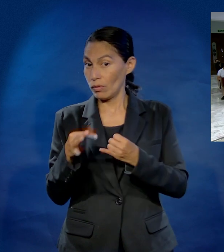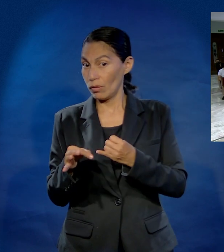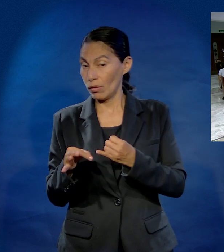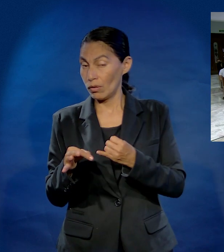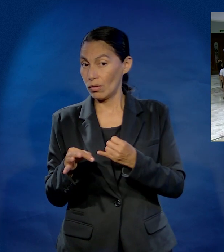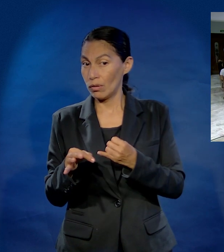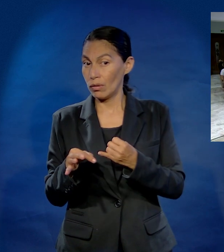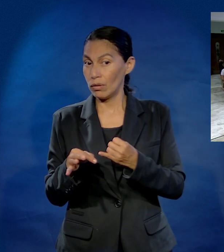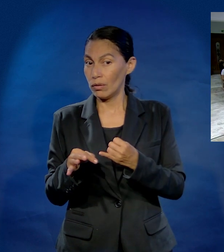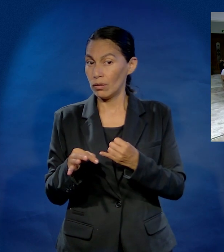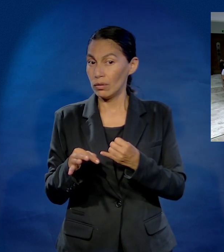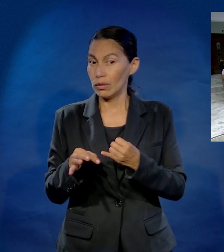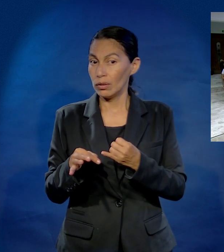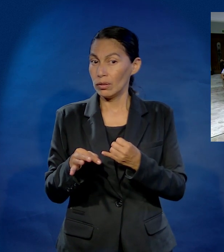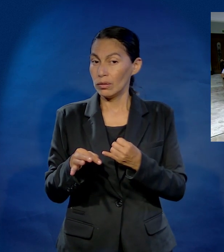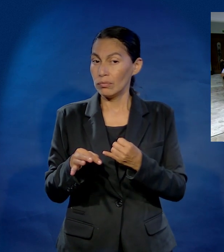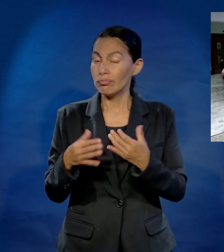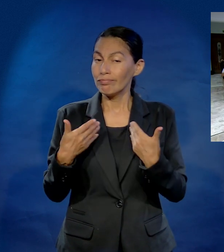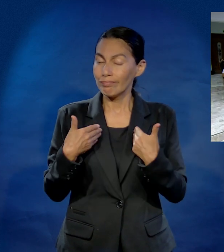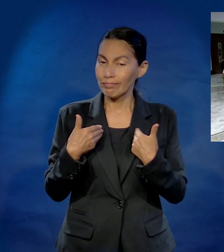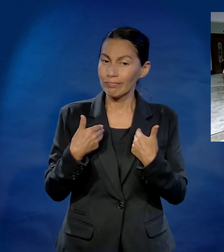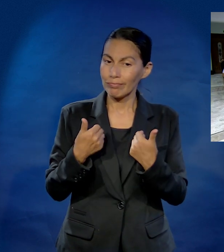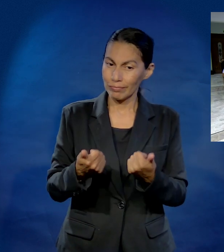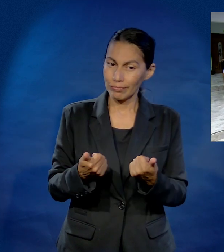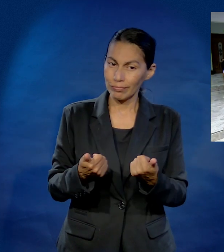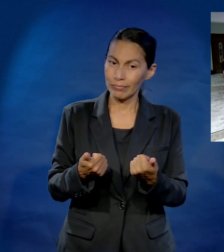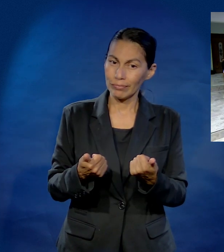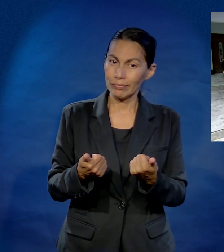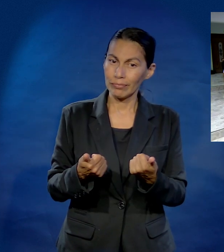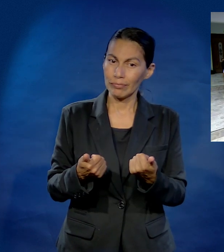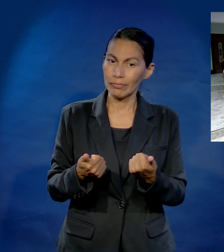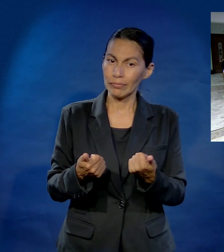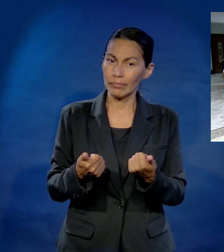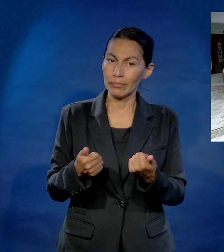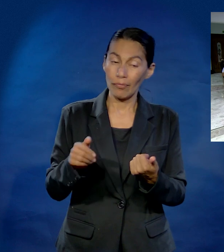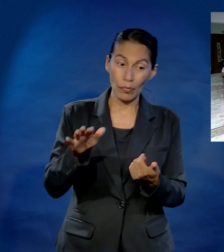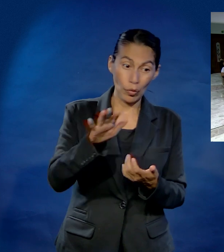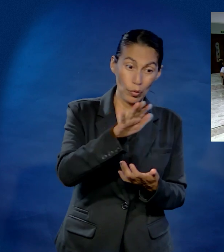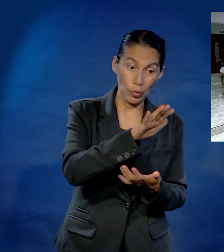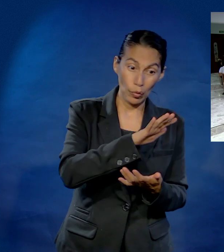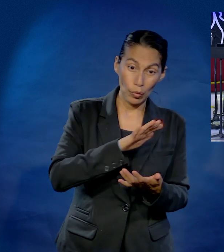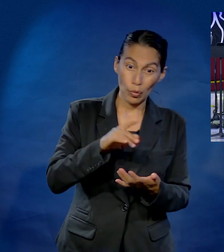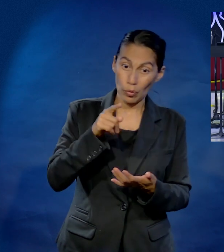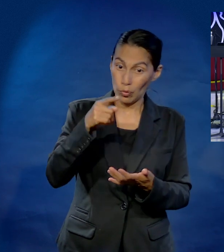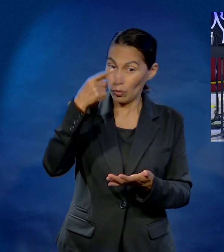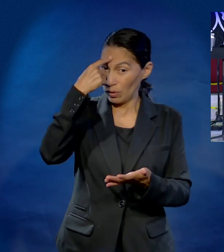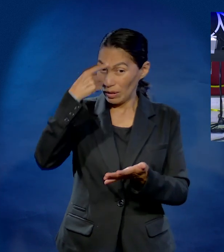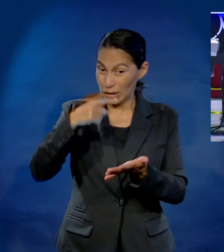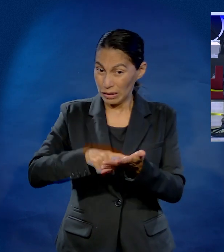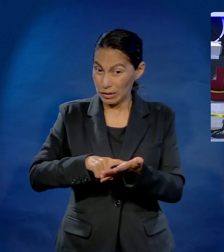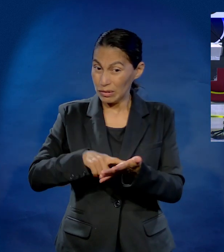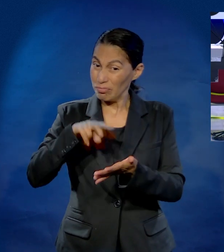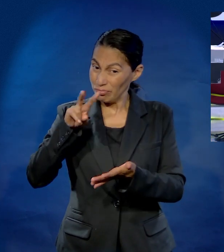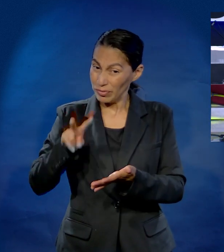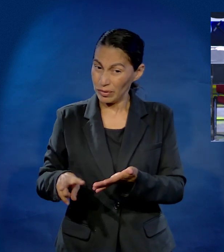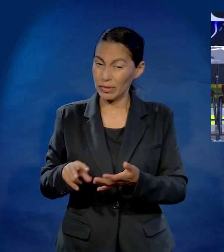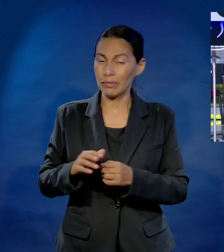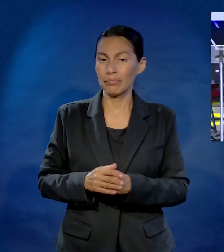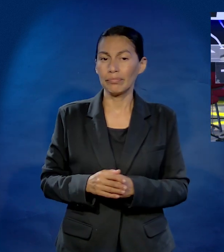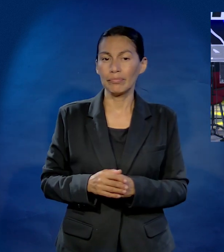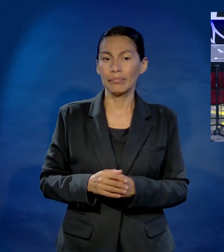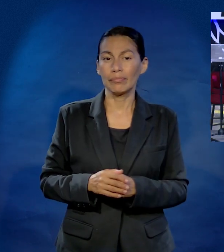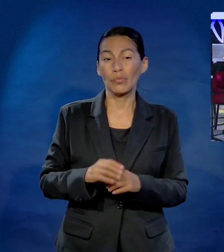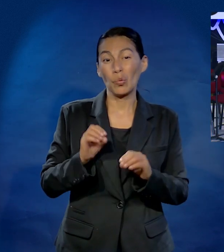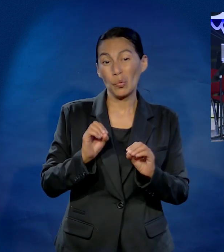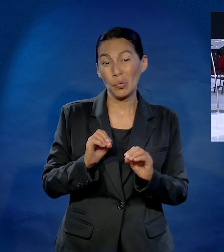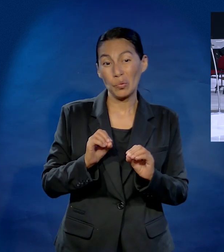es entonces cuando se sabrá si el reino de los cielos vive en ti o no. Y cuánto deseo en Cristo que así sea.